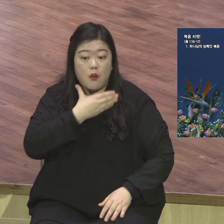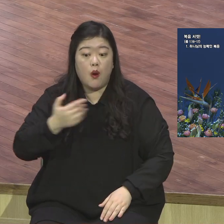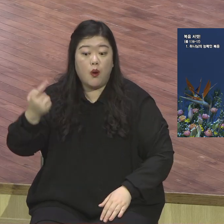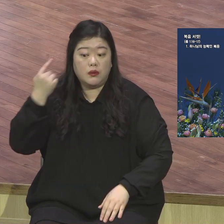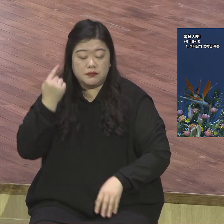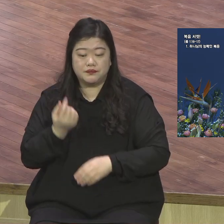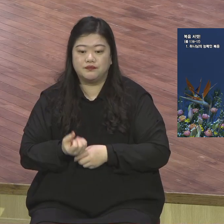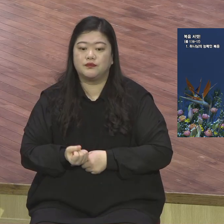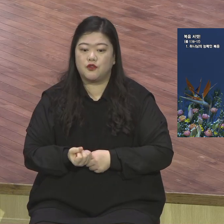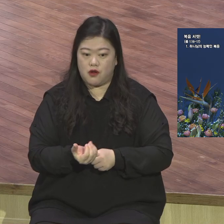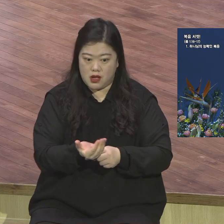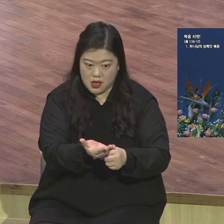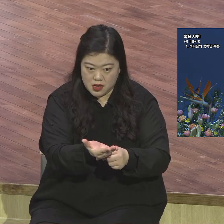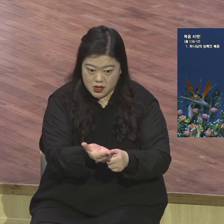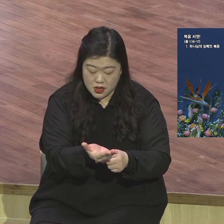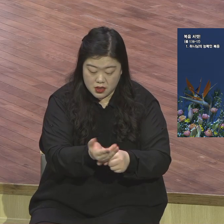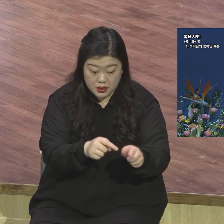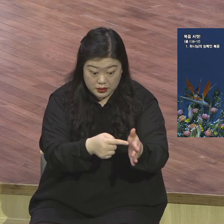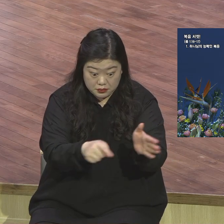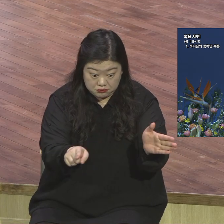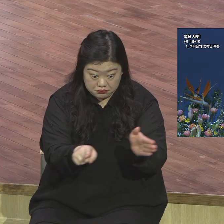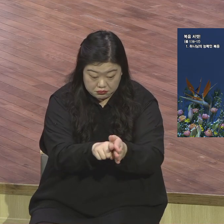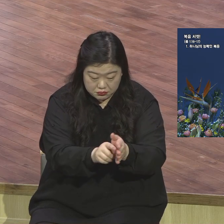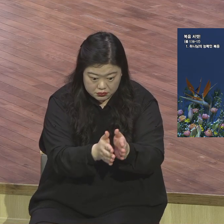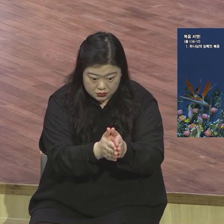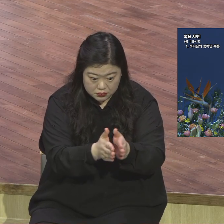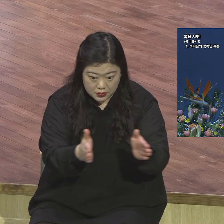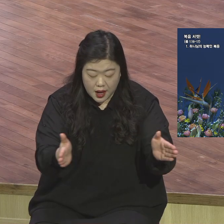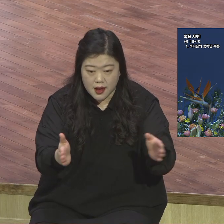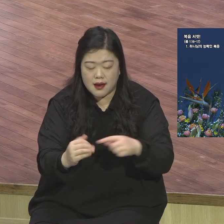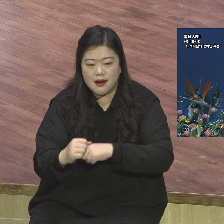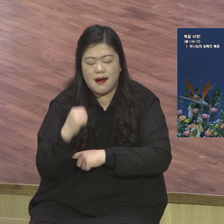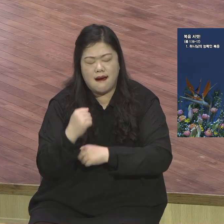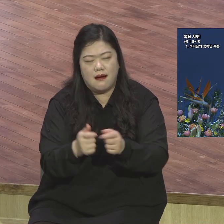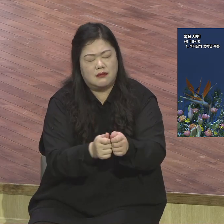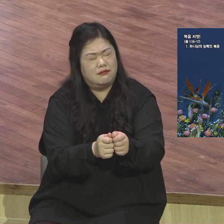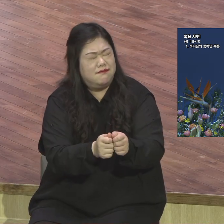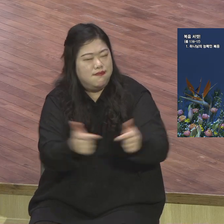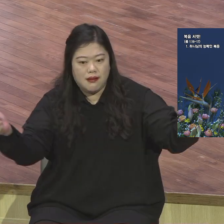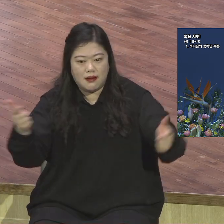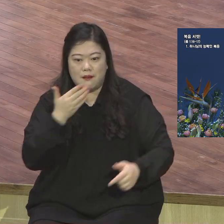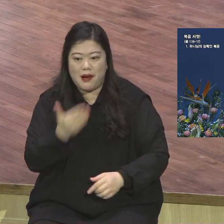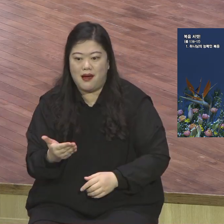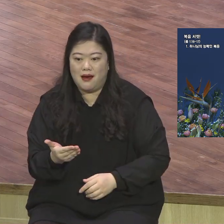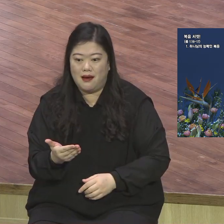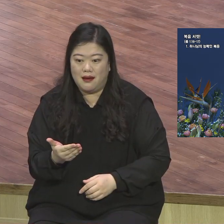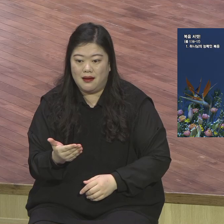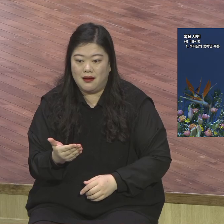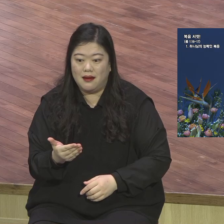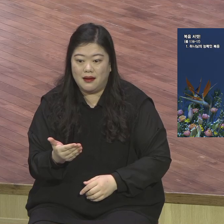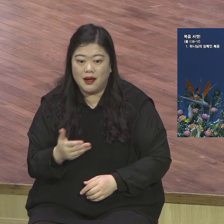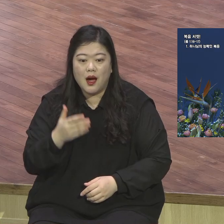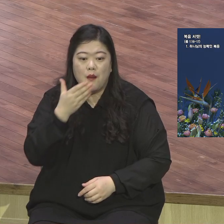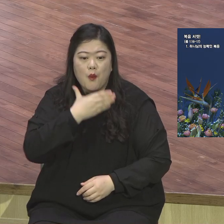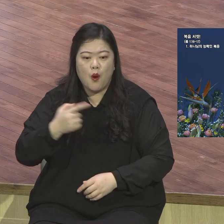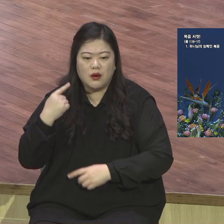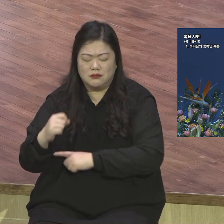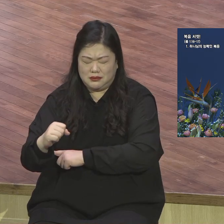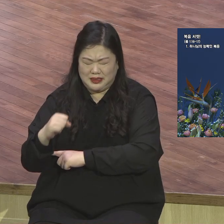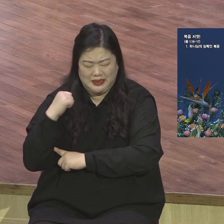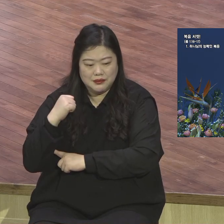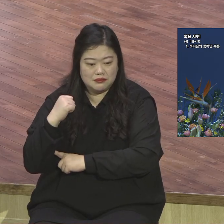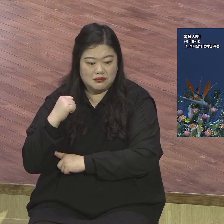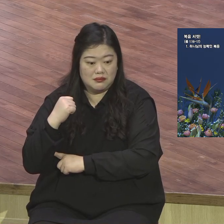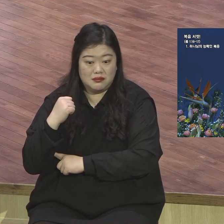것이 아니에요. 복음의 능력을 구하시 바랍니다. 하나님 나에게 복음의 능력이 다이나마이트처럼 강하게 하여